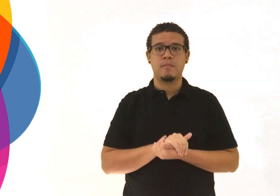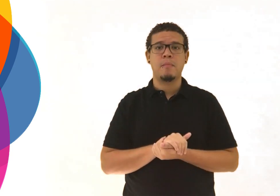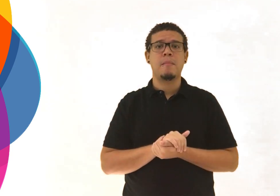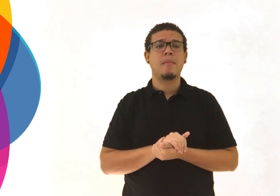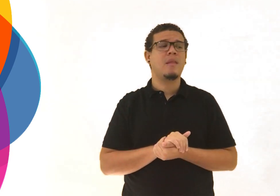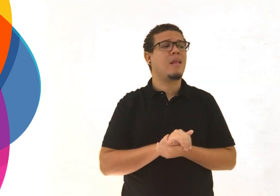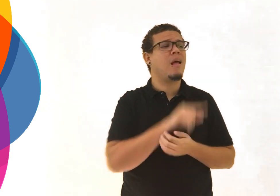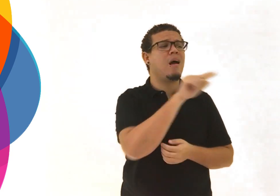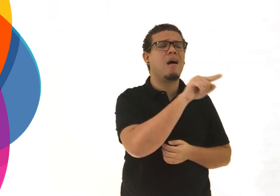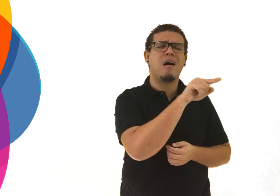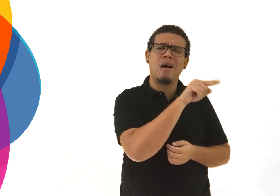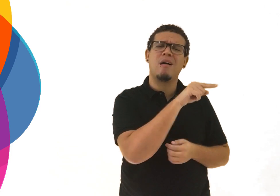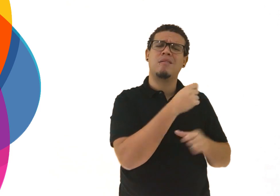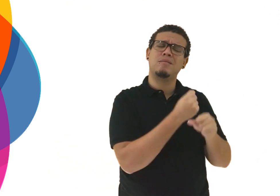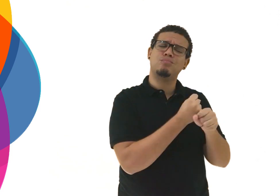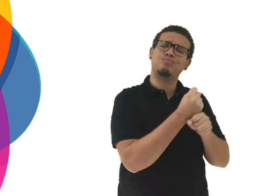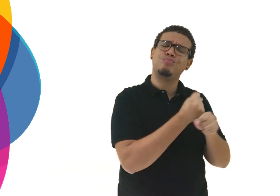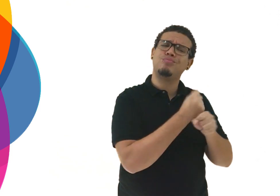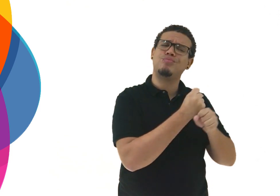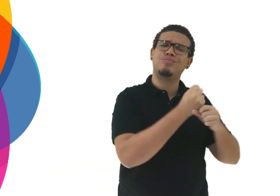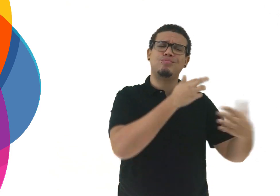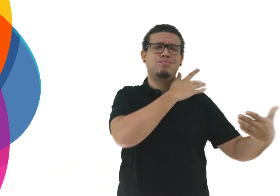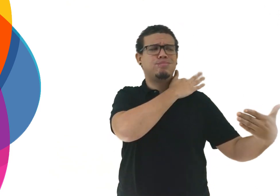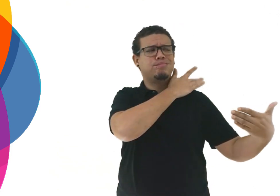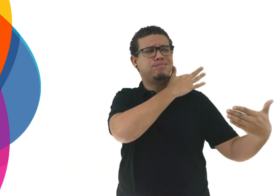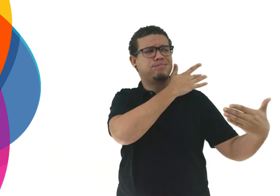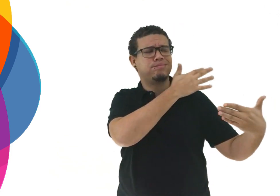visual, língua de sinais, e das línguas orais.